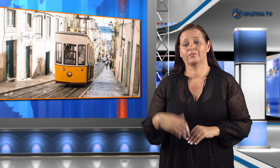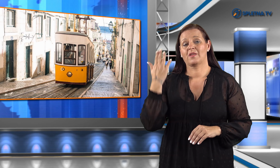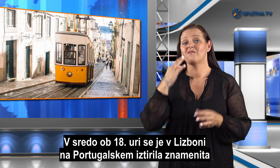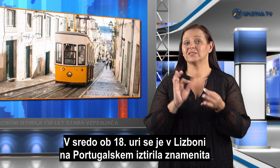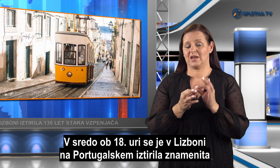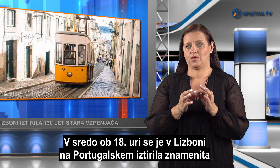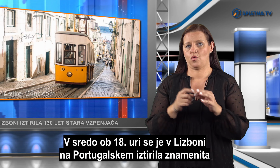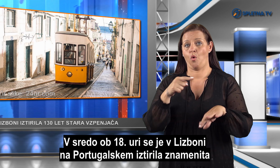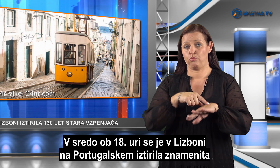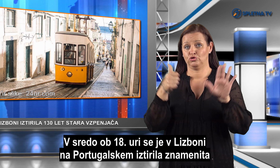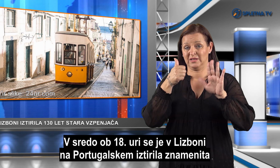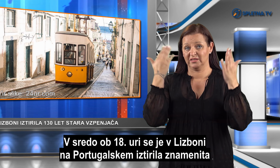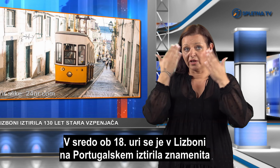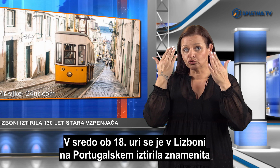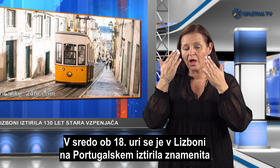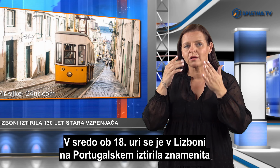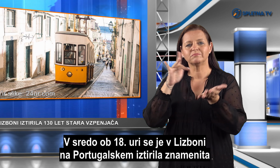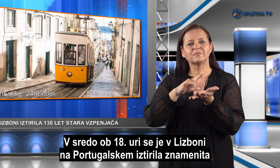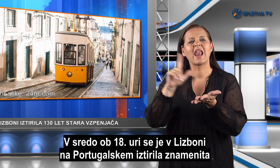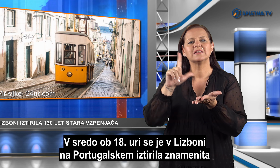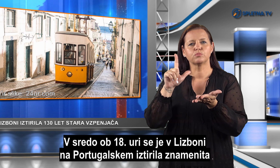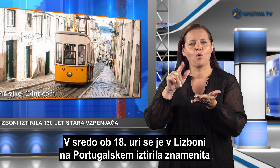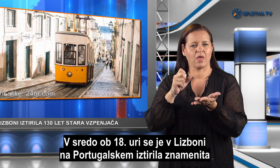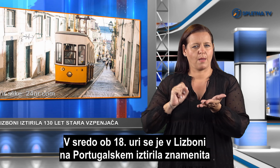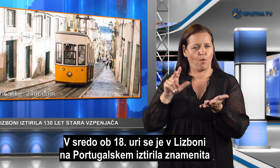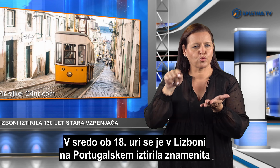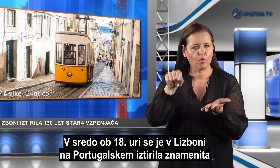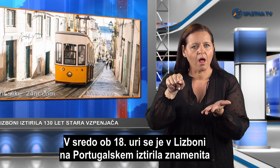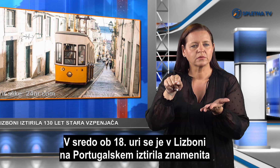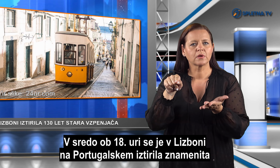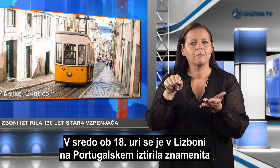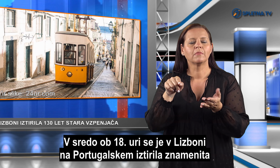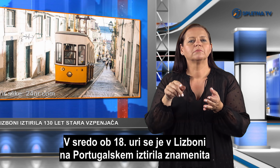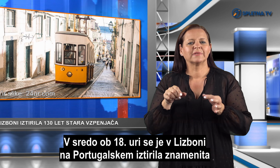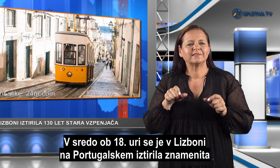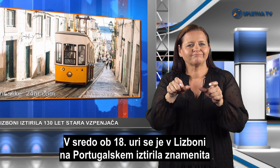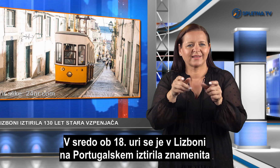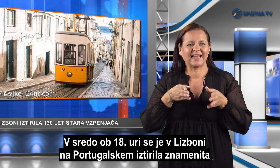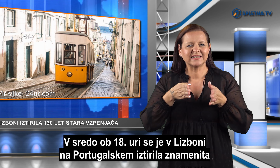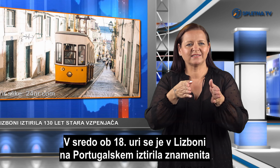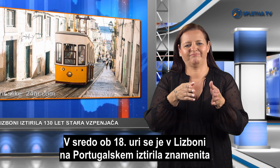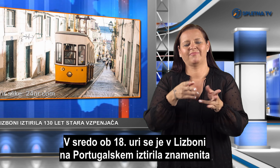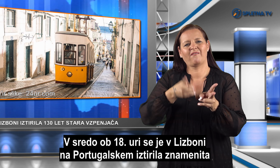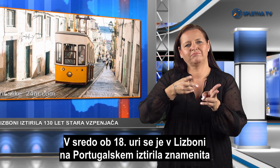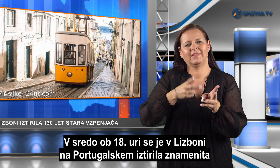V sredo ob 18. uri se je v Lizboni na Portugalskem iztirila znamenita 130 let